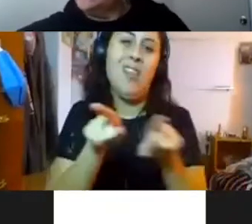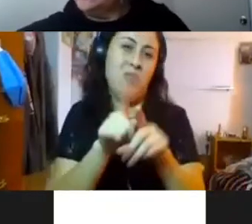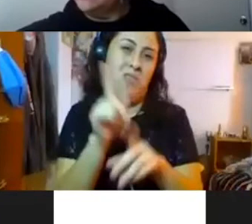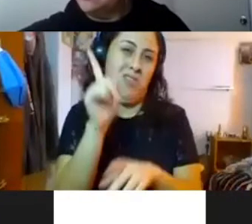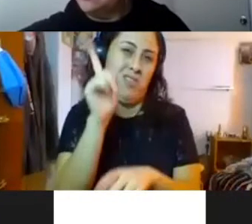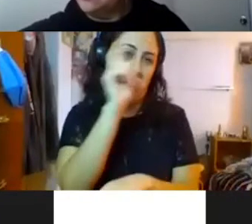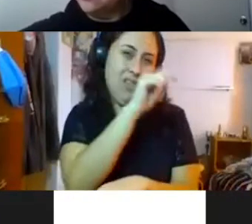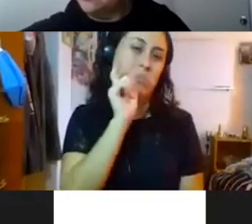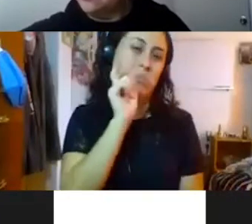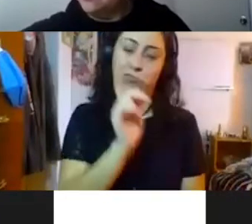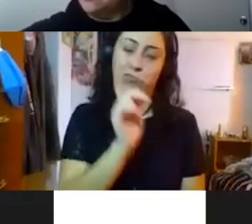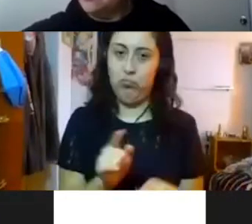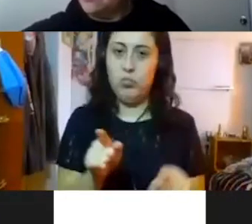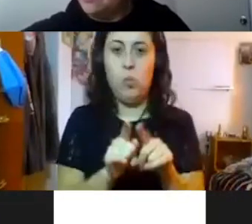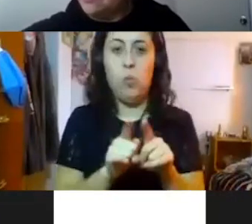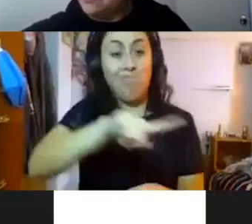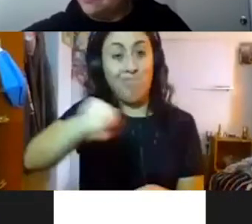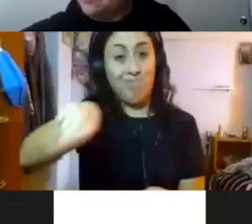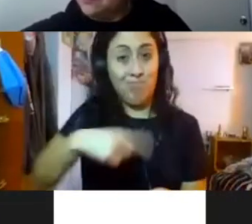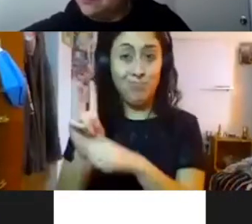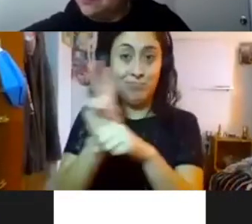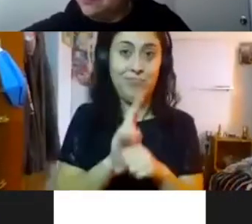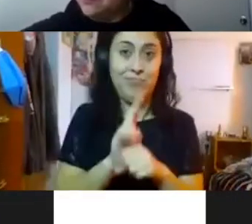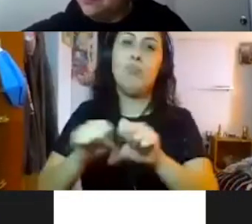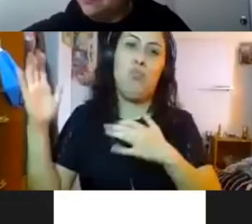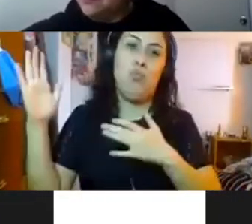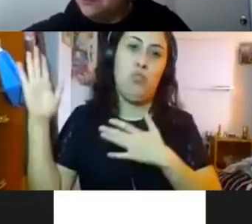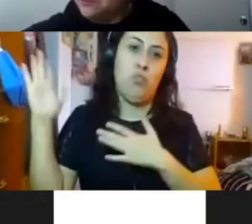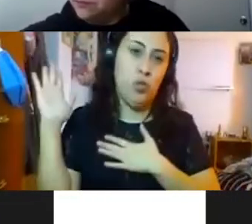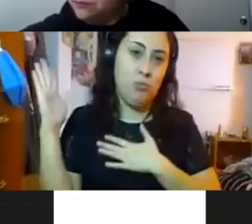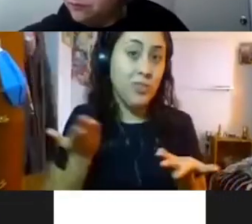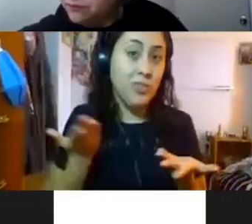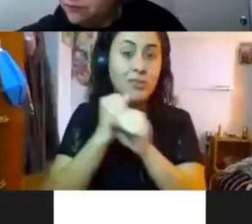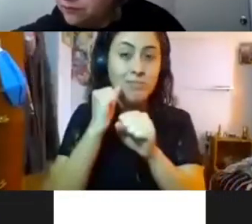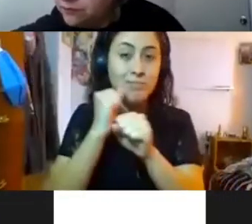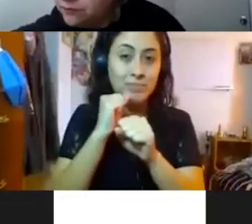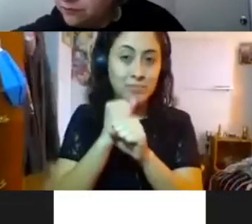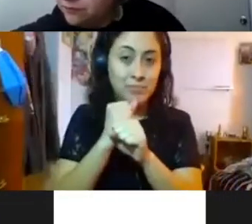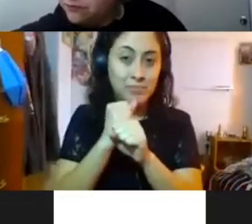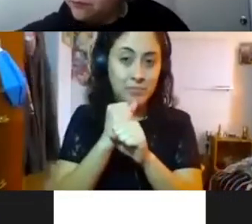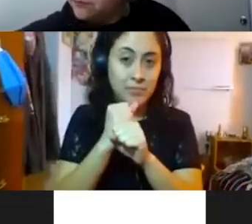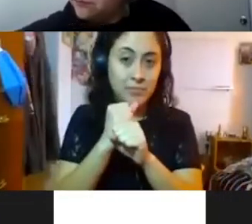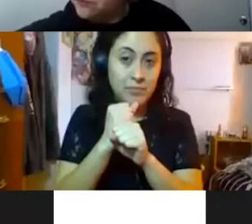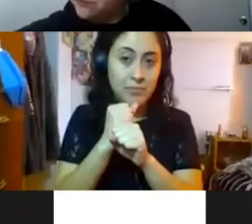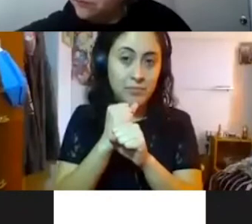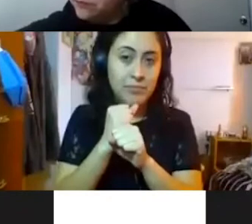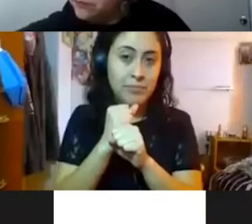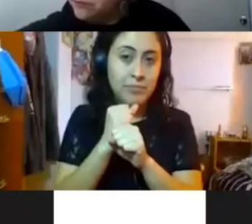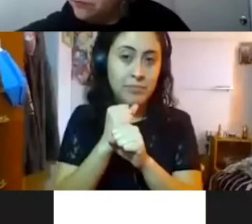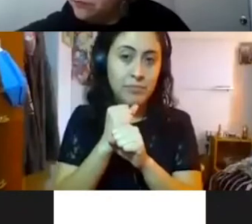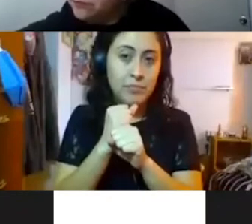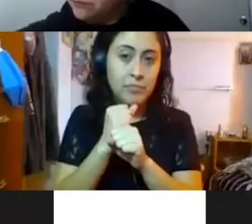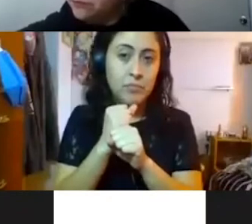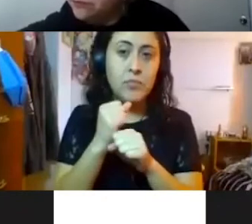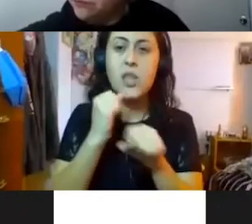hemos hecho un compromiso como escuela de trabajar para 1 para